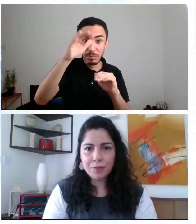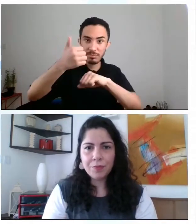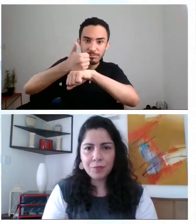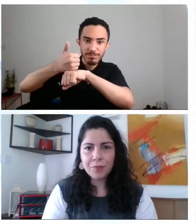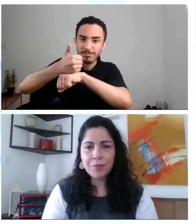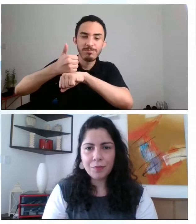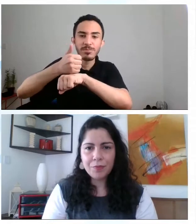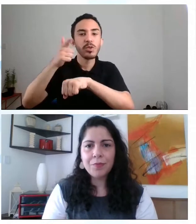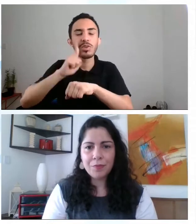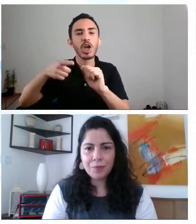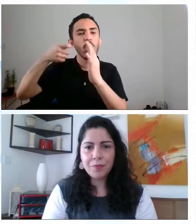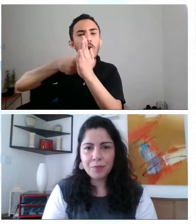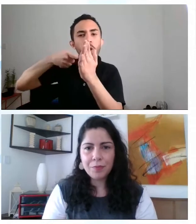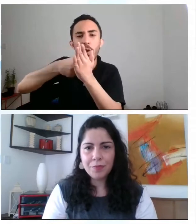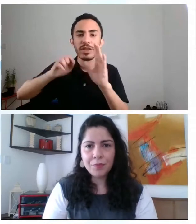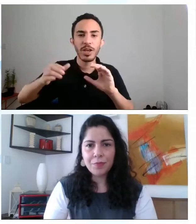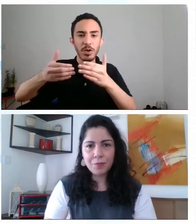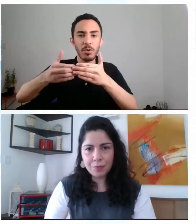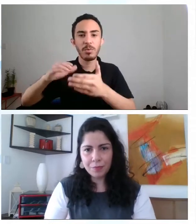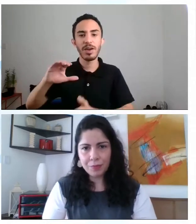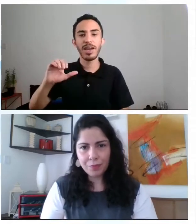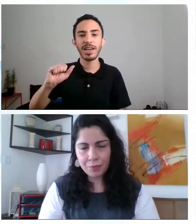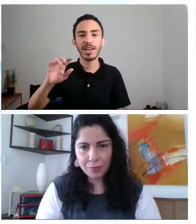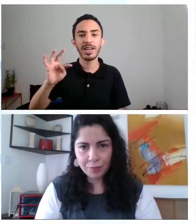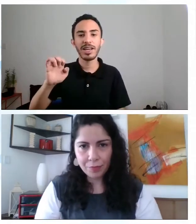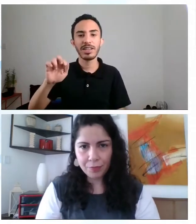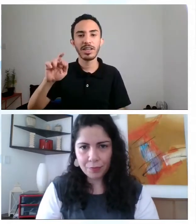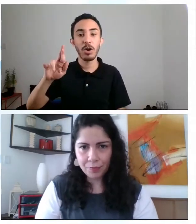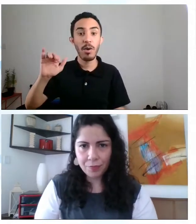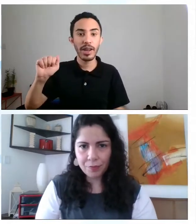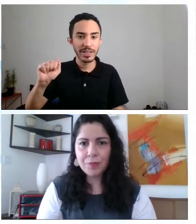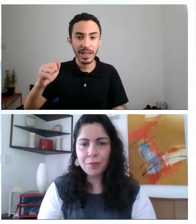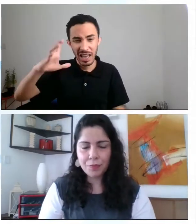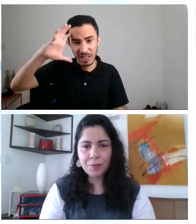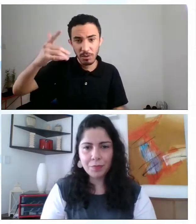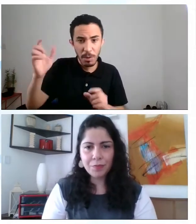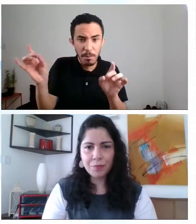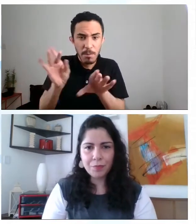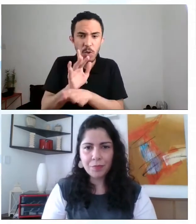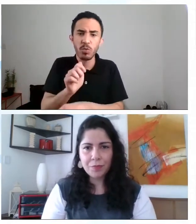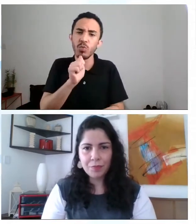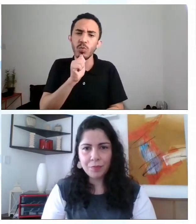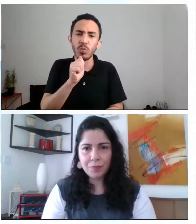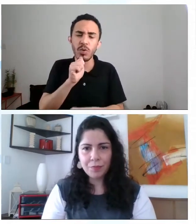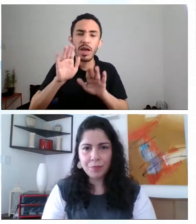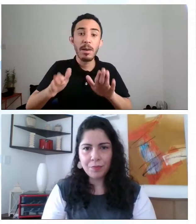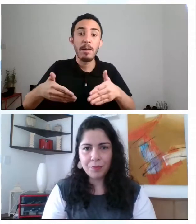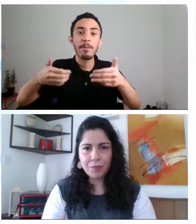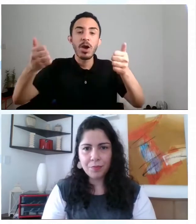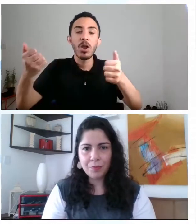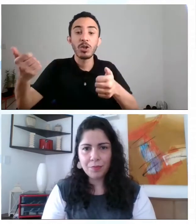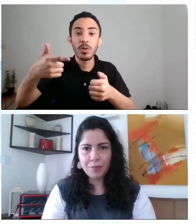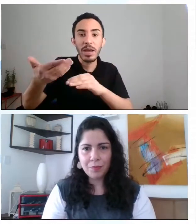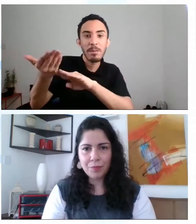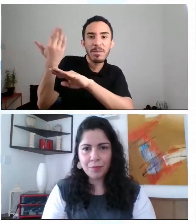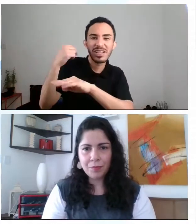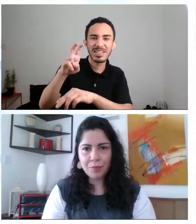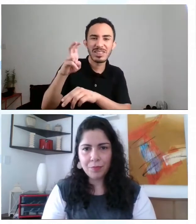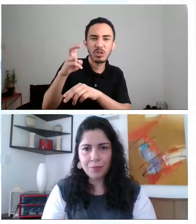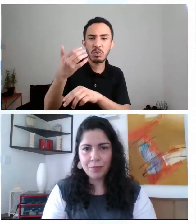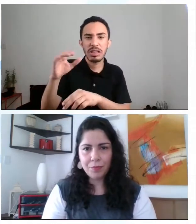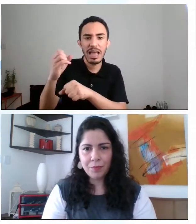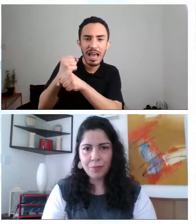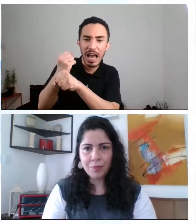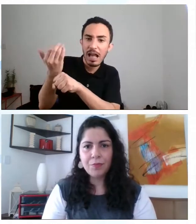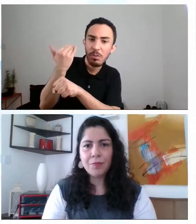para conseguir lutar pela própria categoria. E isso não está resolvido, mas isso é muito melhor do que era 5, 10 anos atrás, por